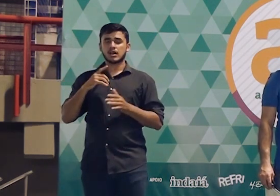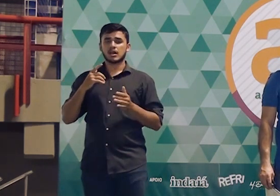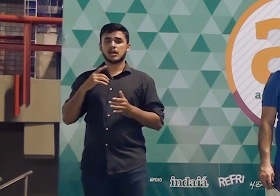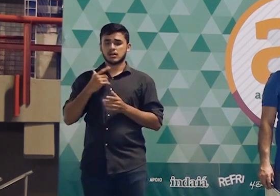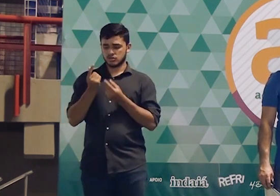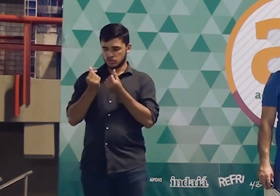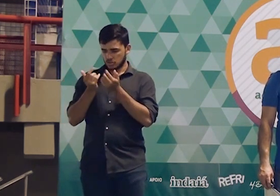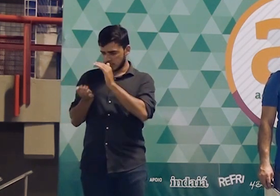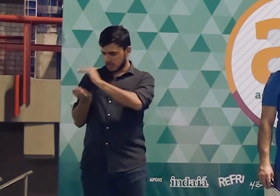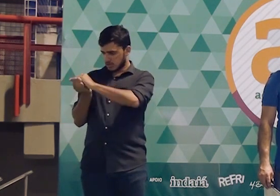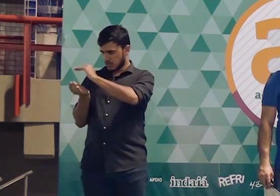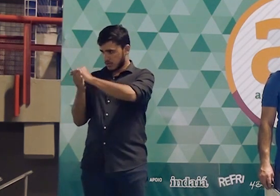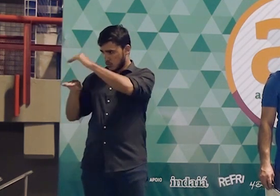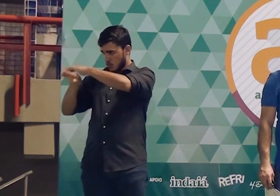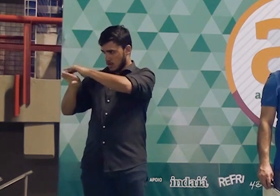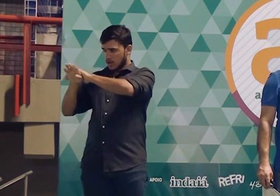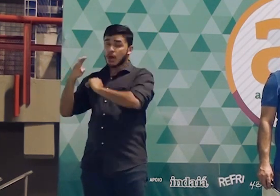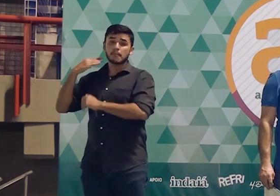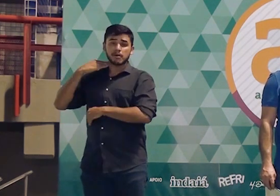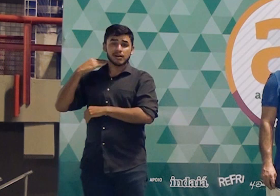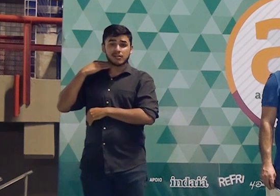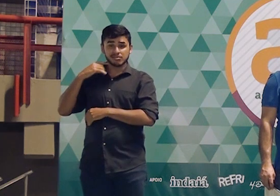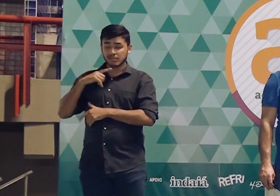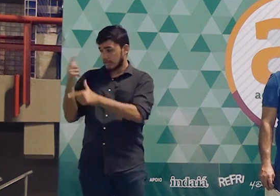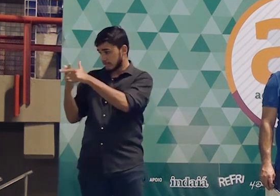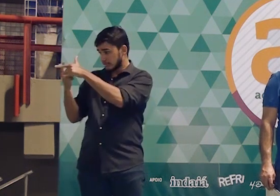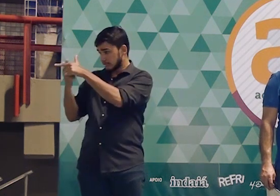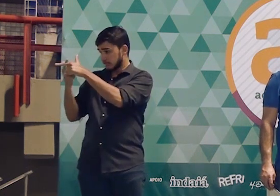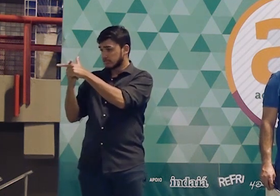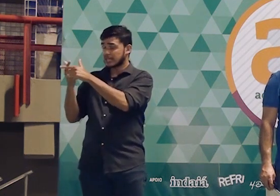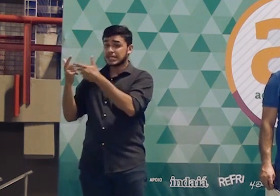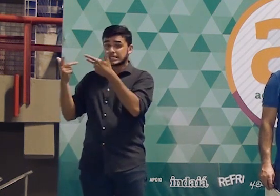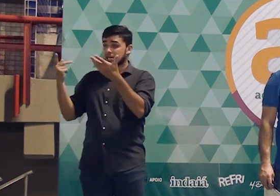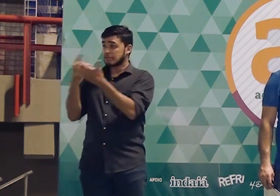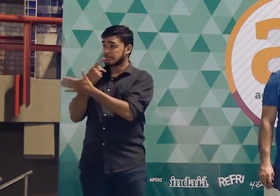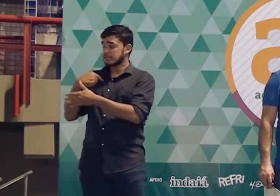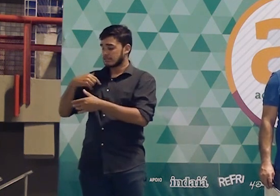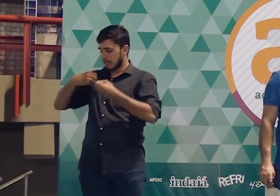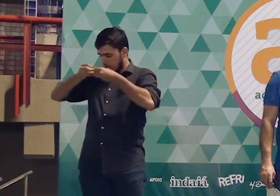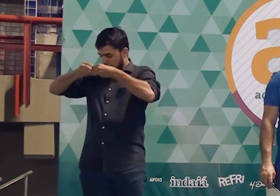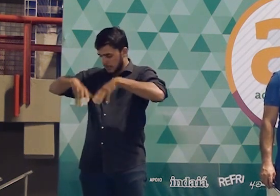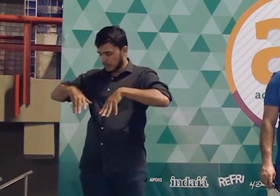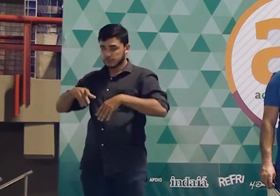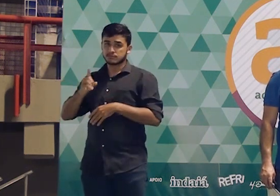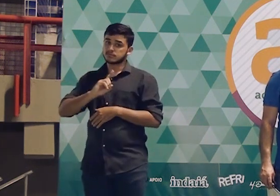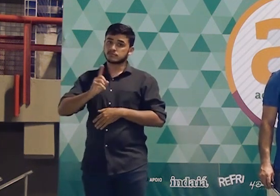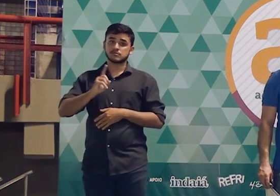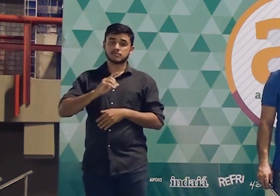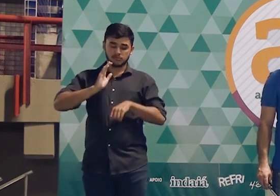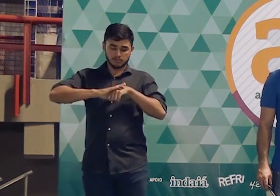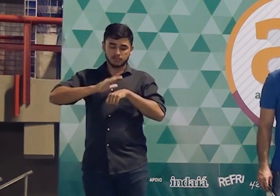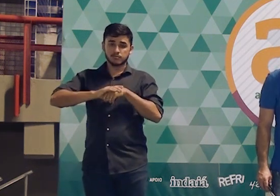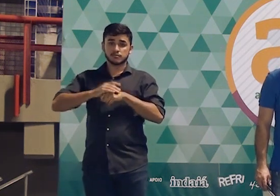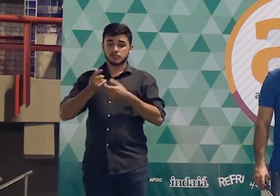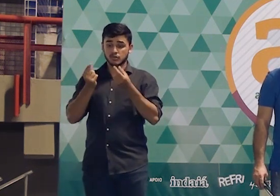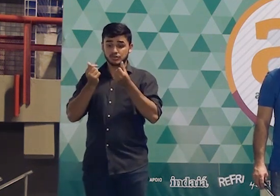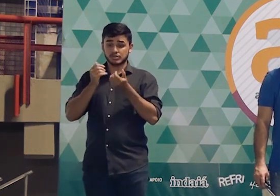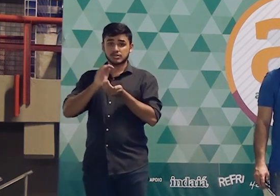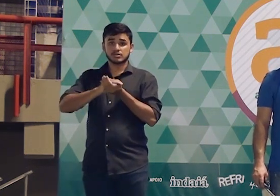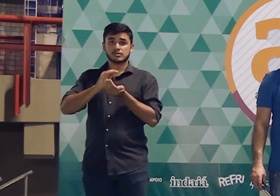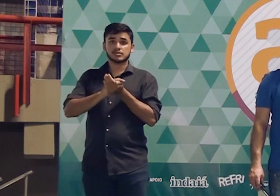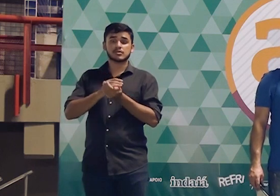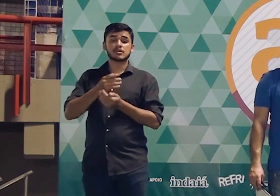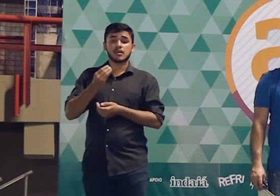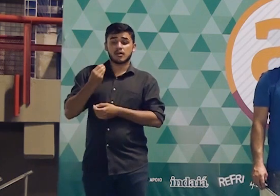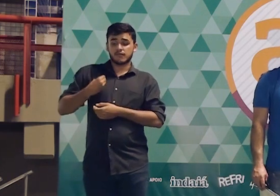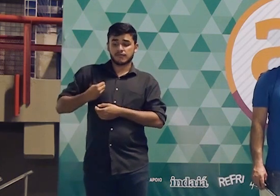dinheiro guardado no banco, ao ponto de uma crise bancária interferir na venda dele? Meu filho, ele está fazendo aquilo para sobreviver. Ele